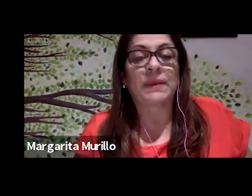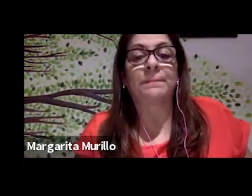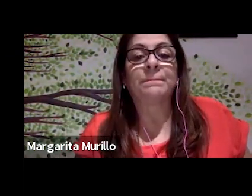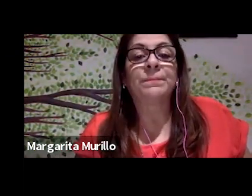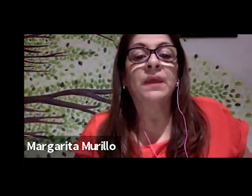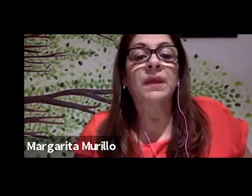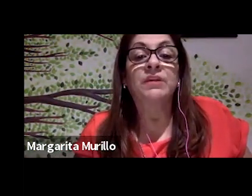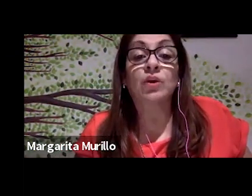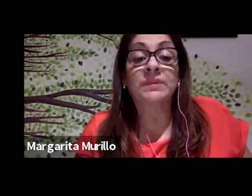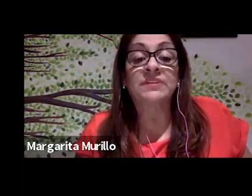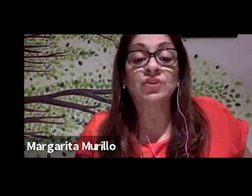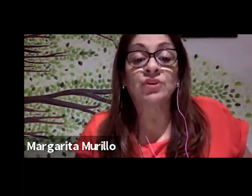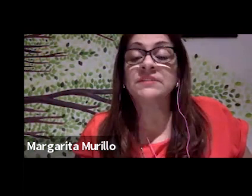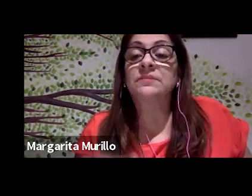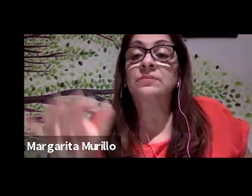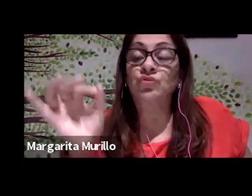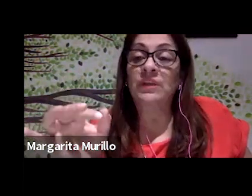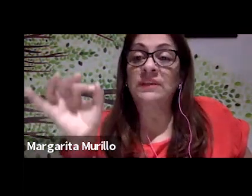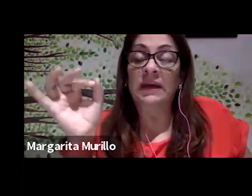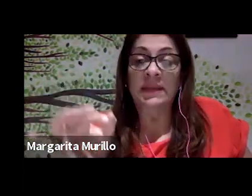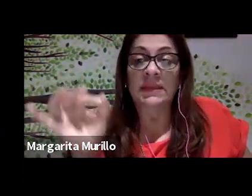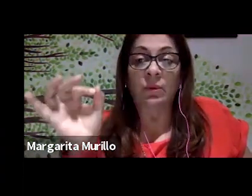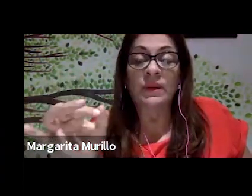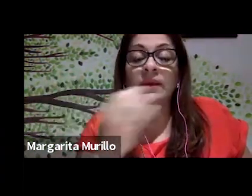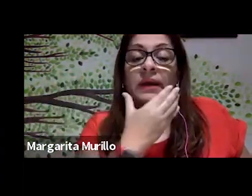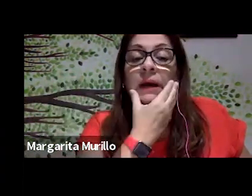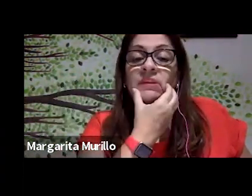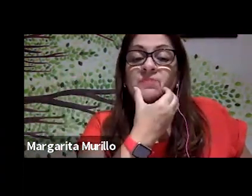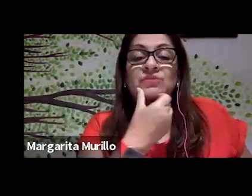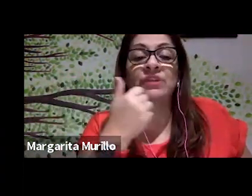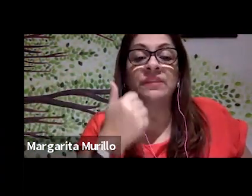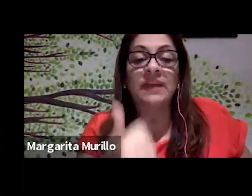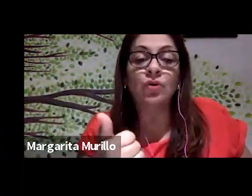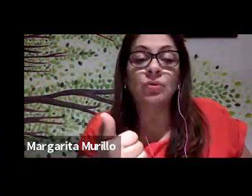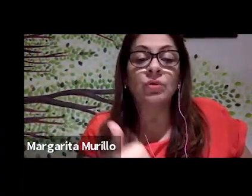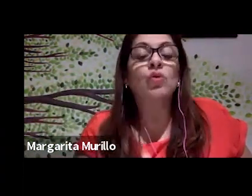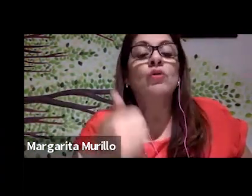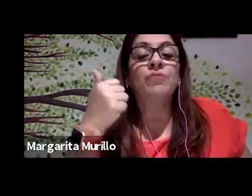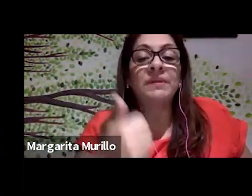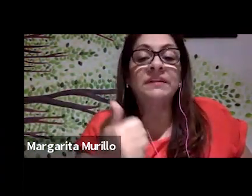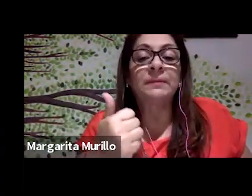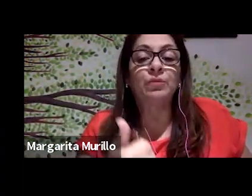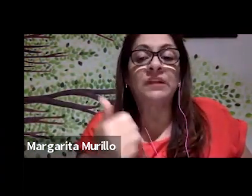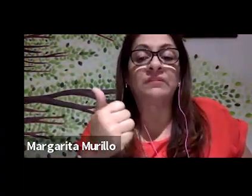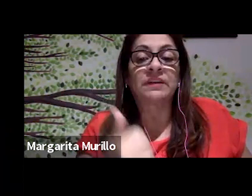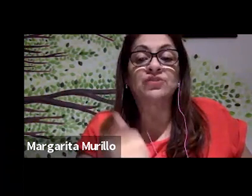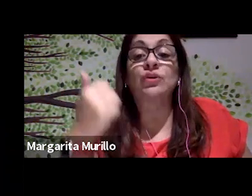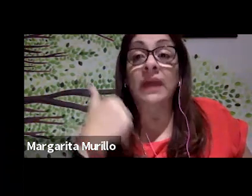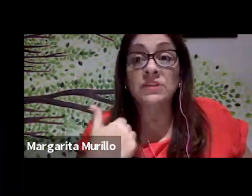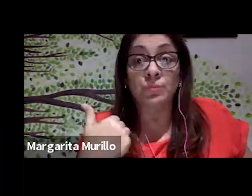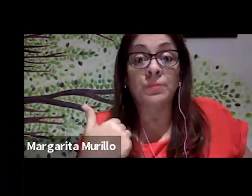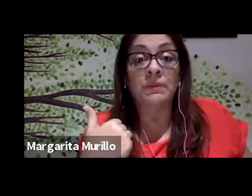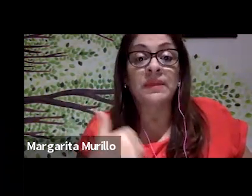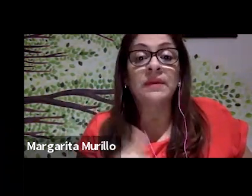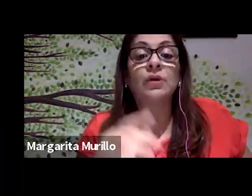muy bien recomendaciones usted aquí y ahora Abre espacios de diálogo fomenta el deporte y la